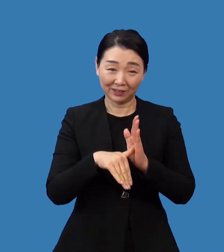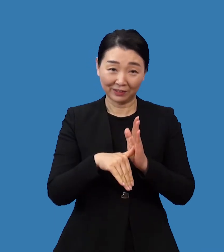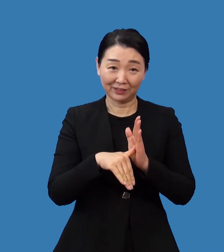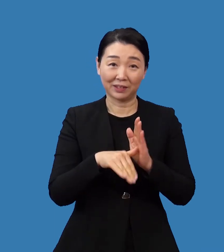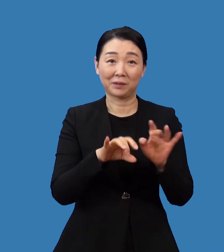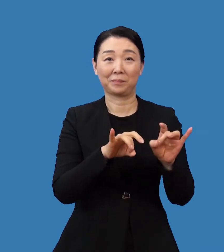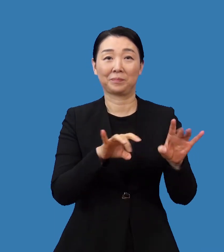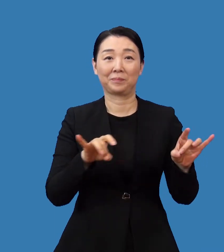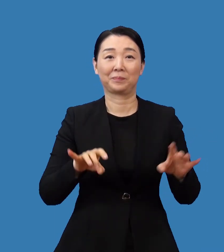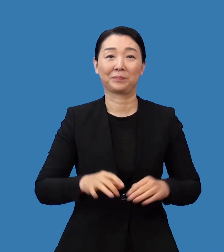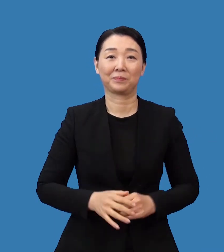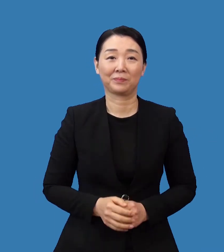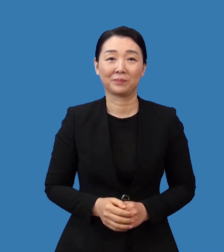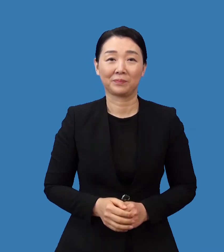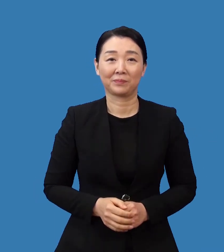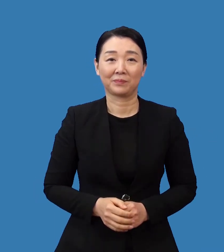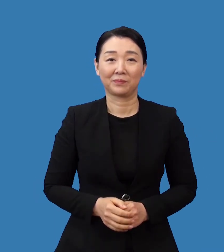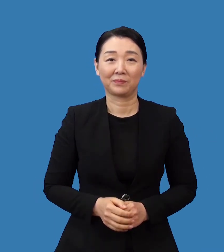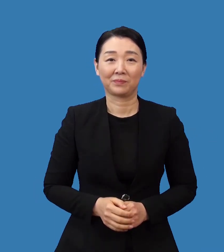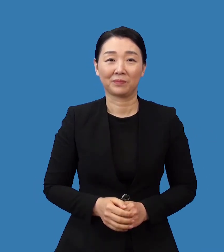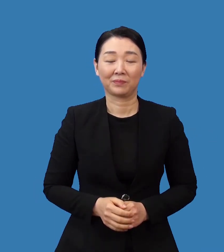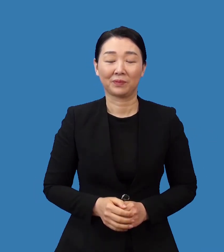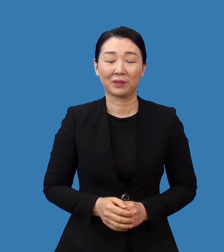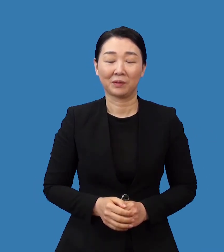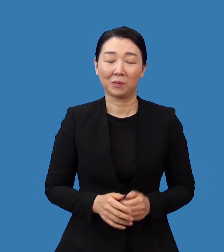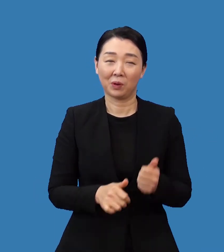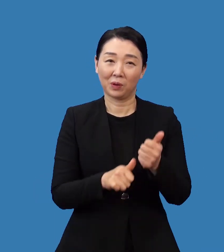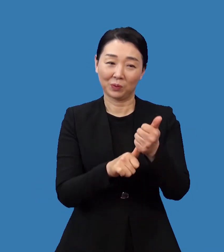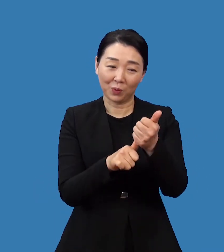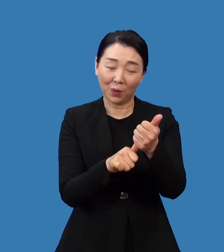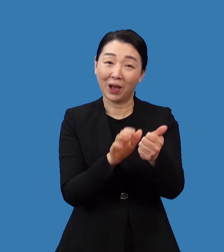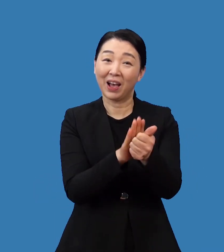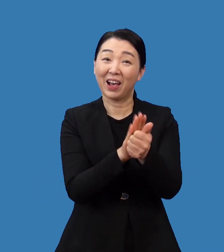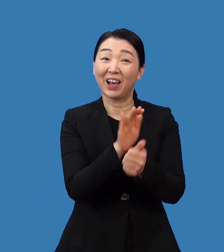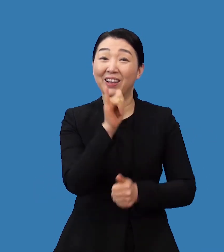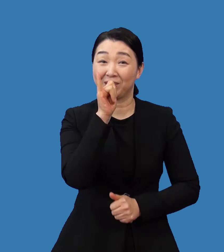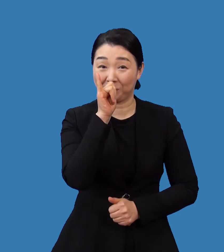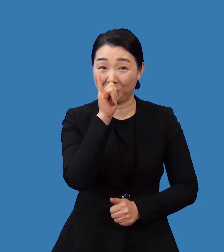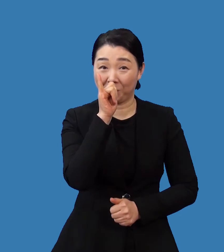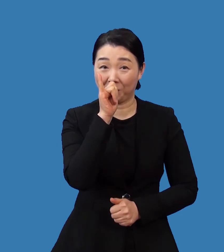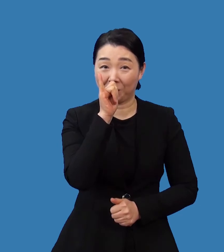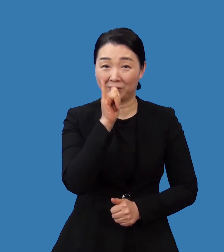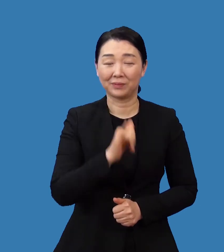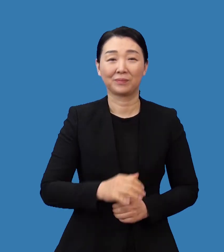대표적 조연들이 있다면, 주연이 아닌 조연들이 있다면